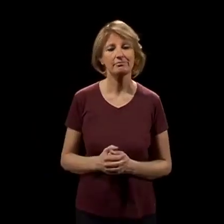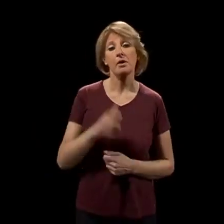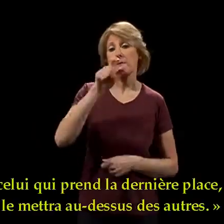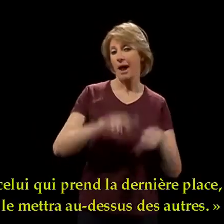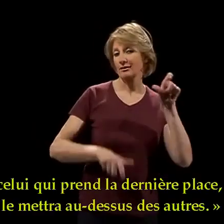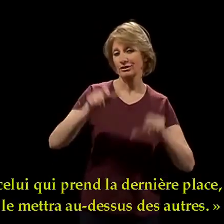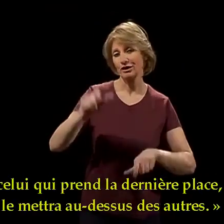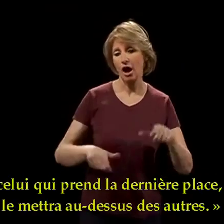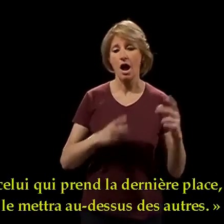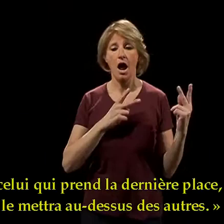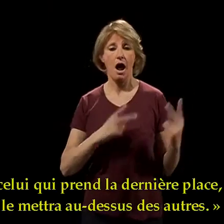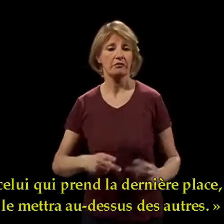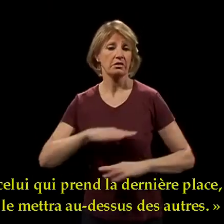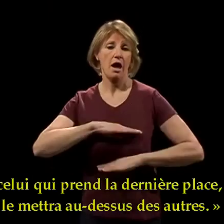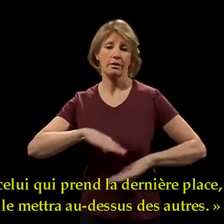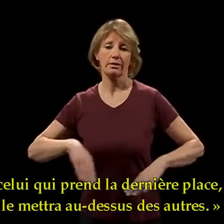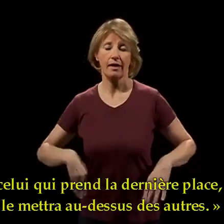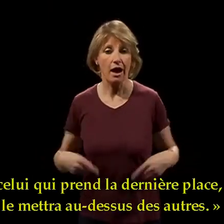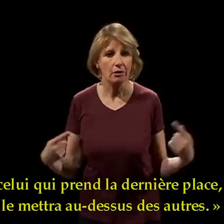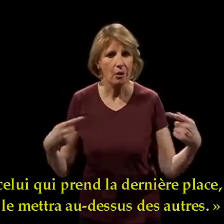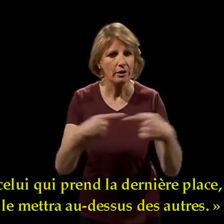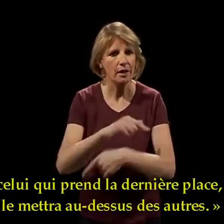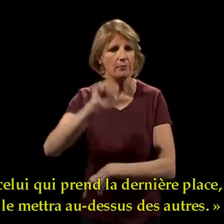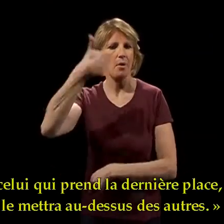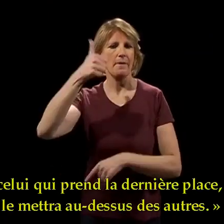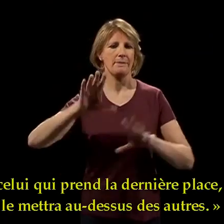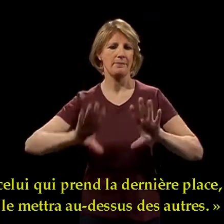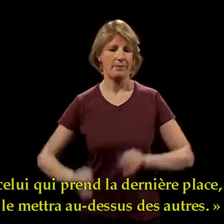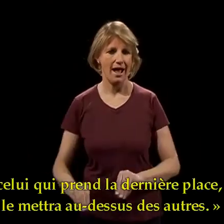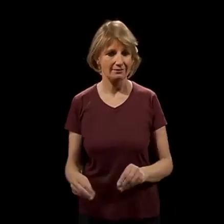Et celui qui prend la dernière place, on le mettra au-dessus des autres.